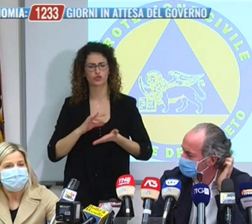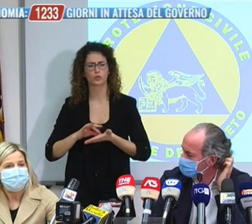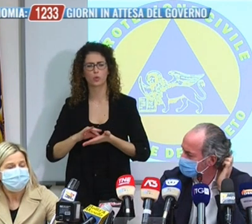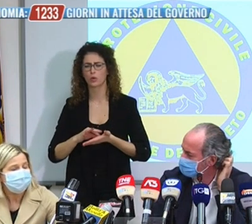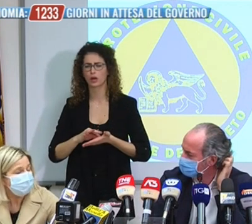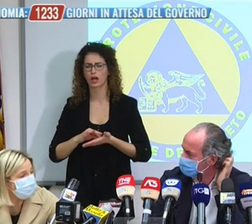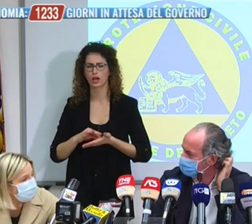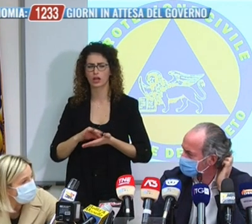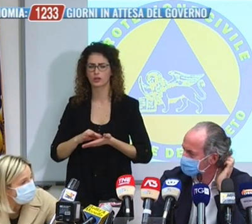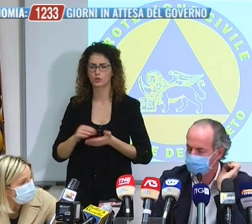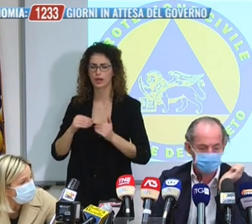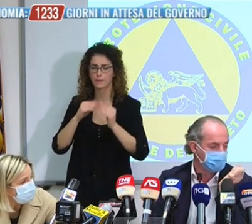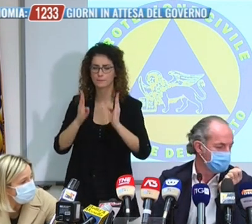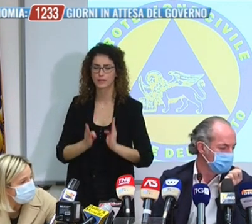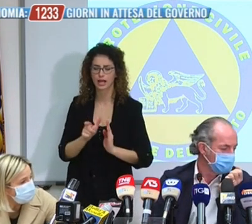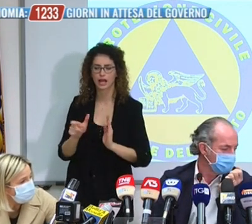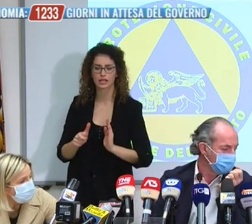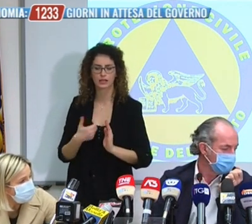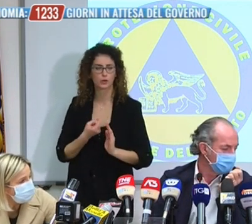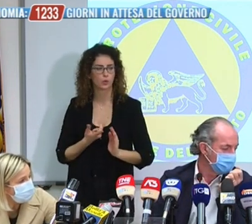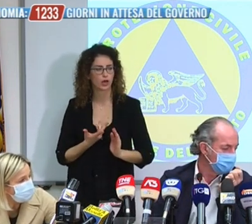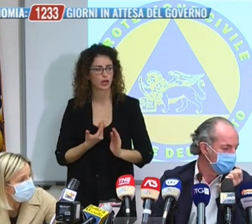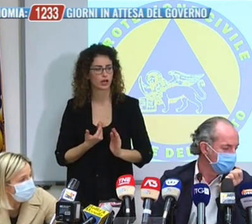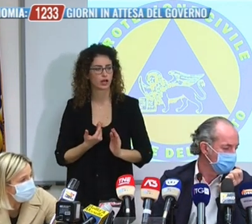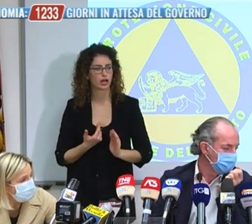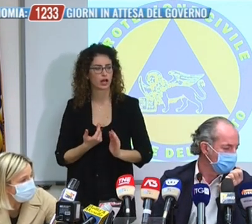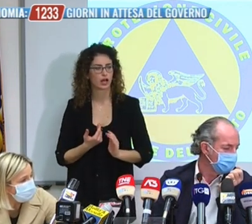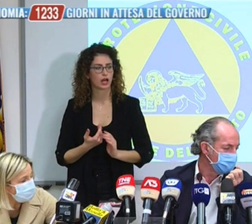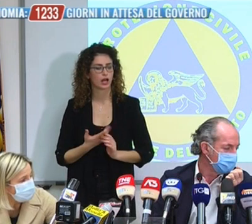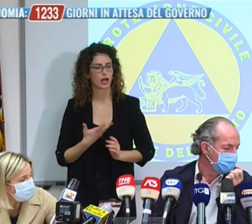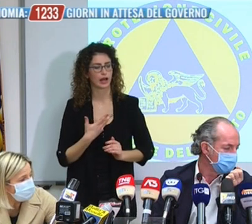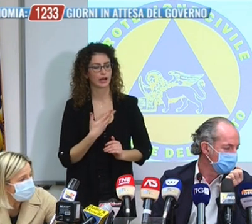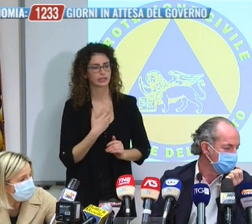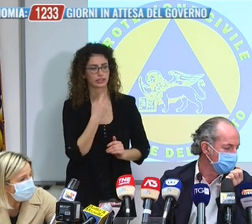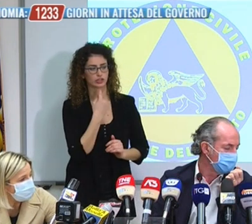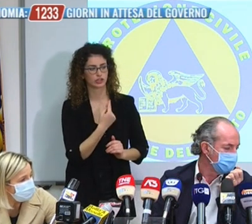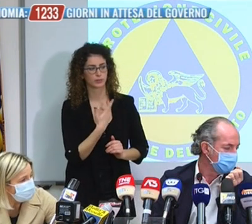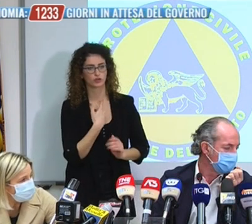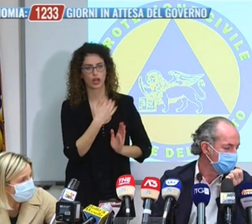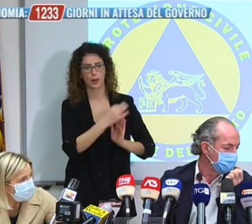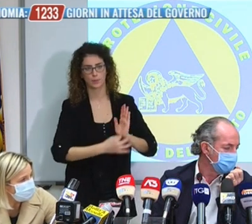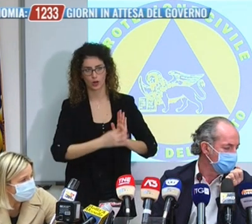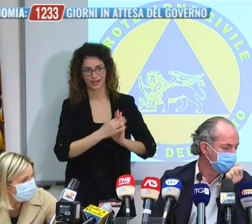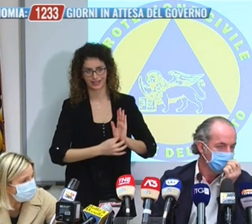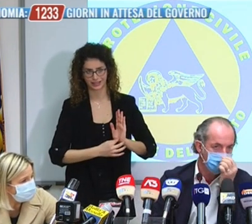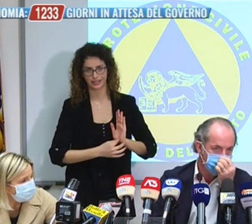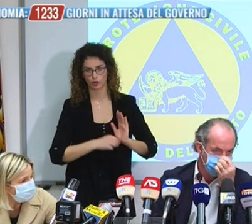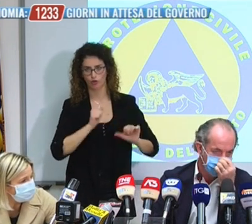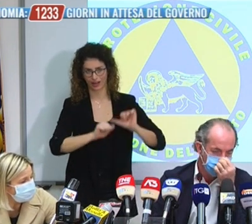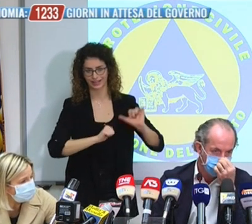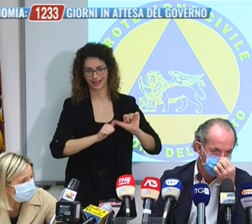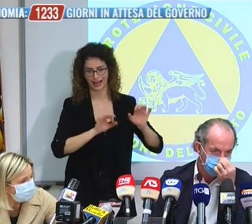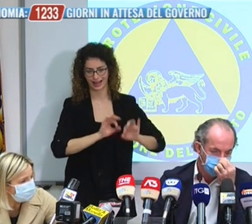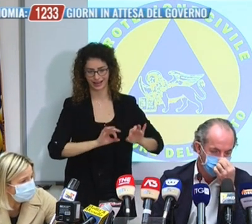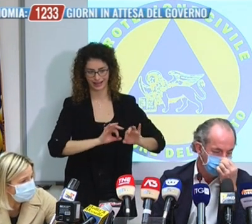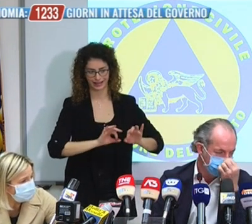abbiamo di quarantena? Allora, diciamo che stiamo preparando un bollettino varianti che